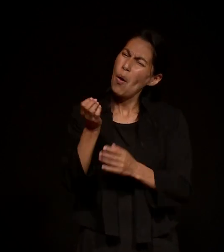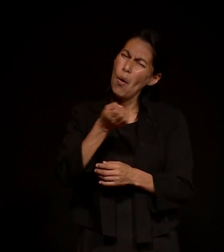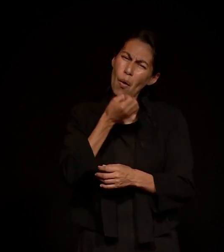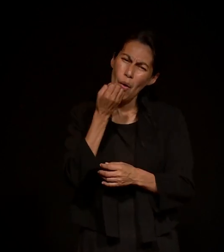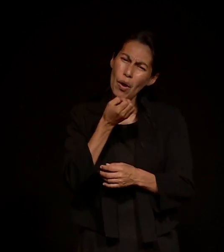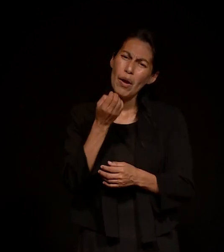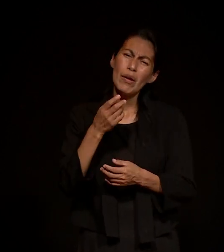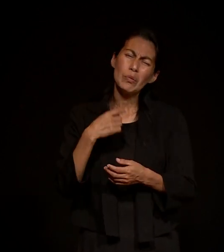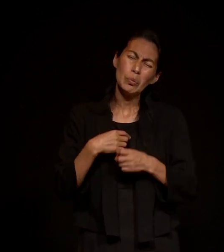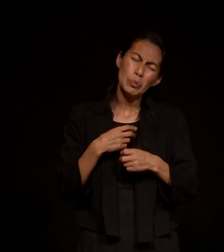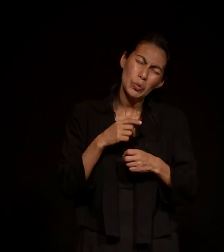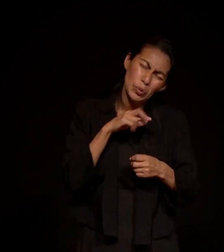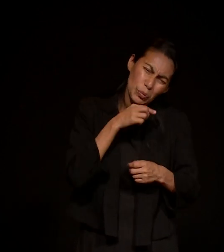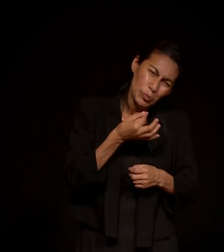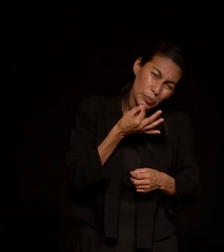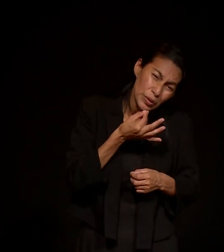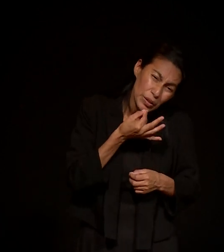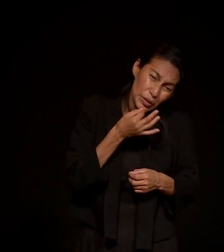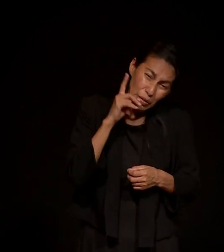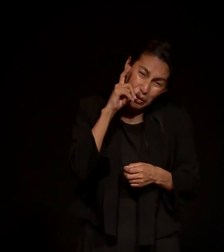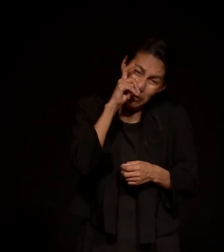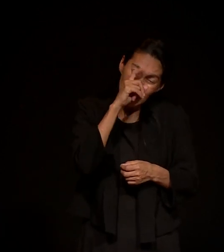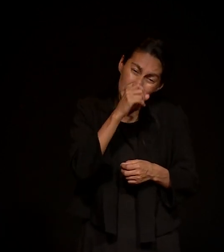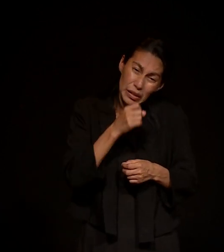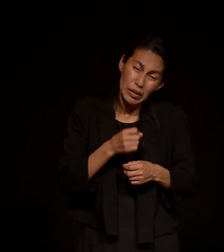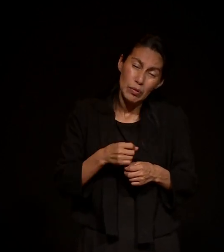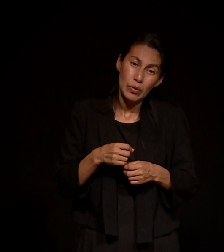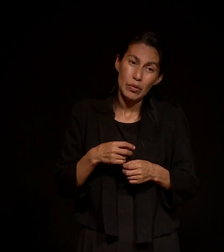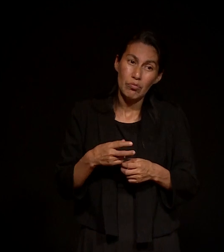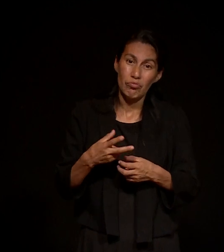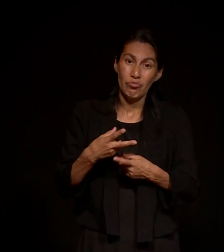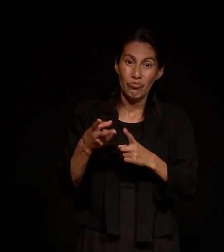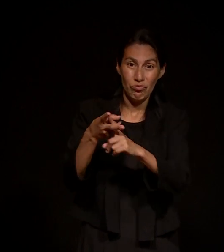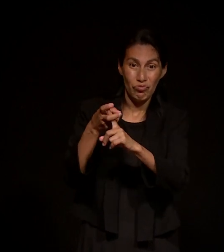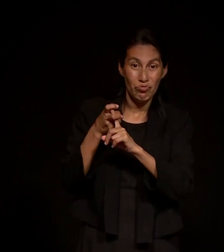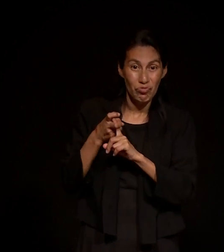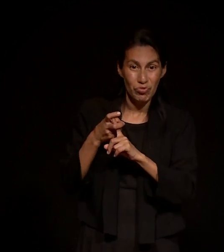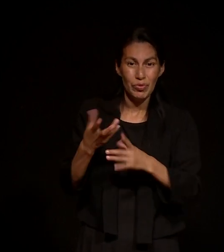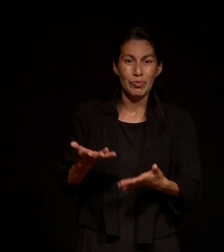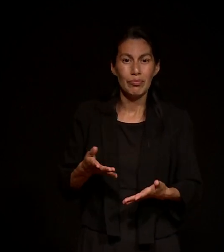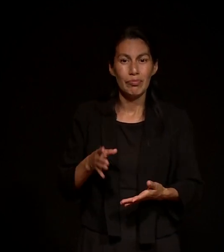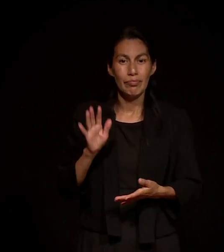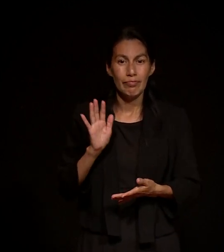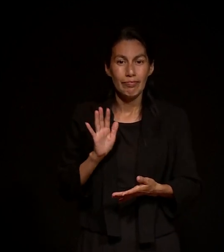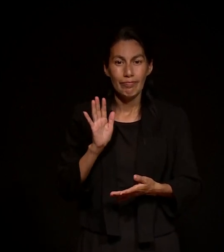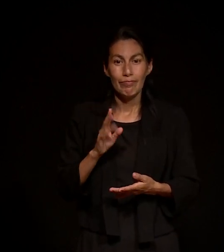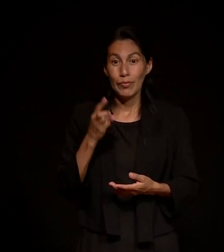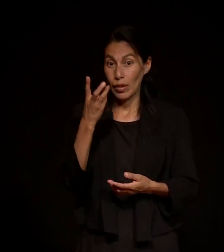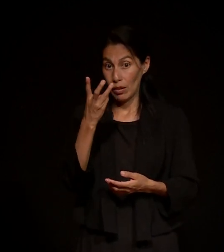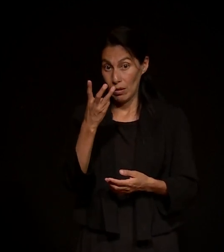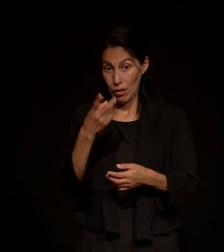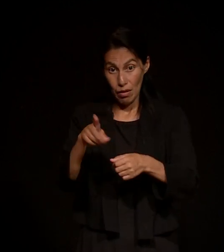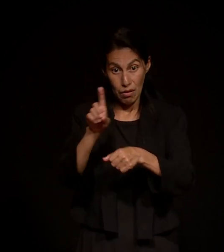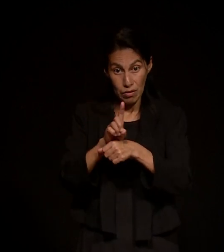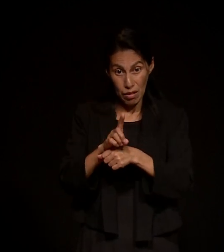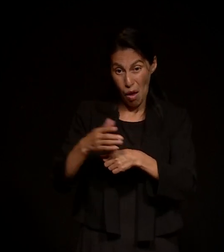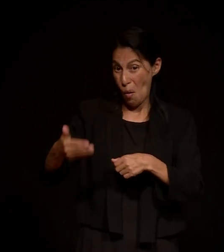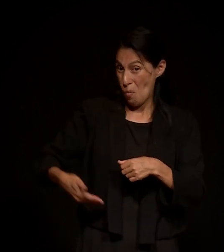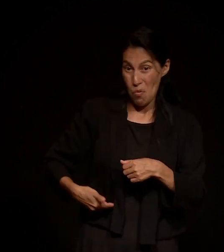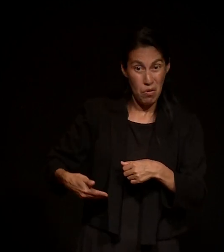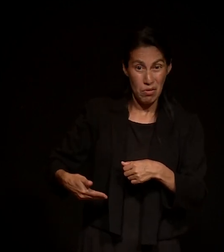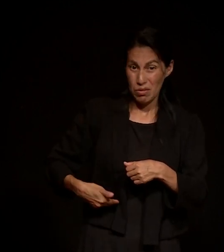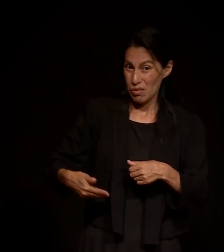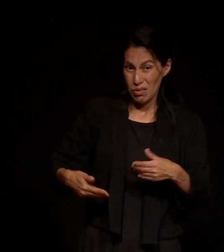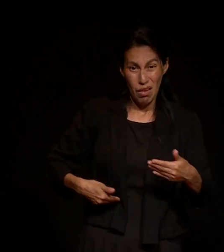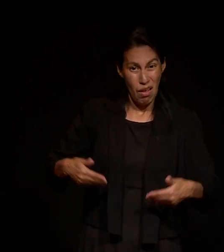pasando momentos de angustia por una supuesta extorsión. Hasta ahora, desde hace 3 días, no